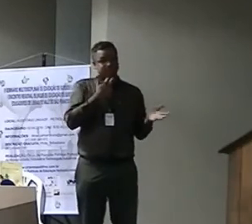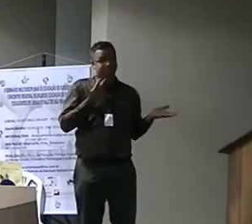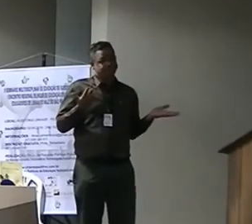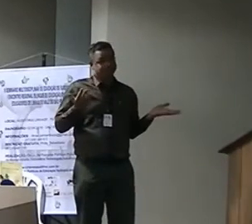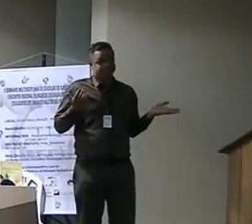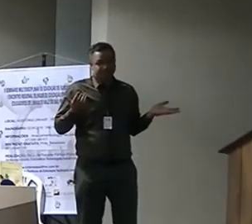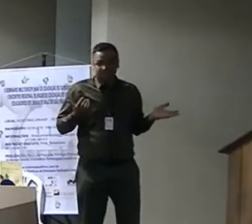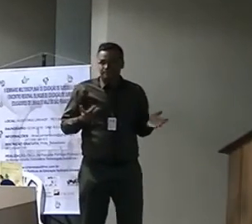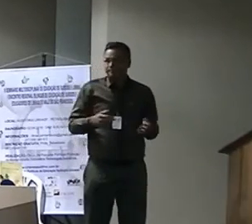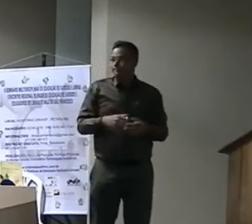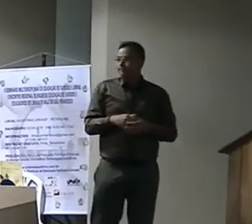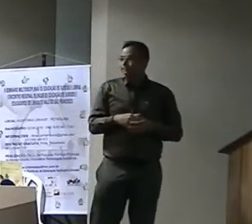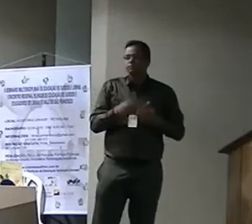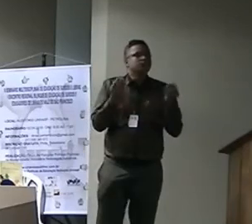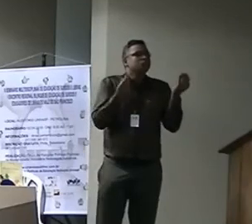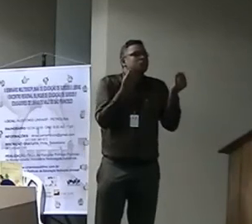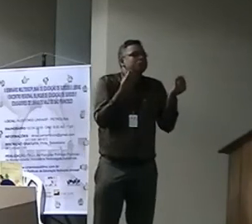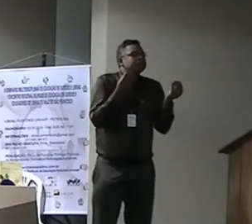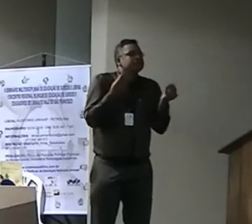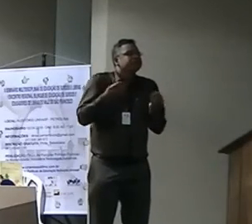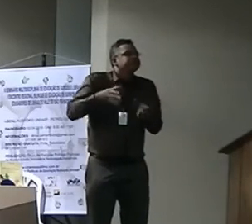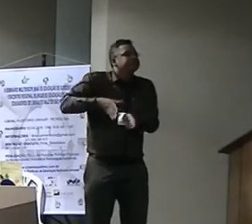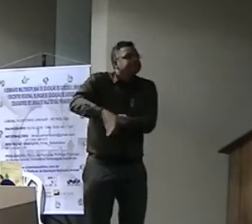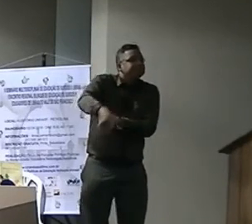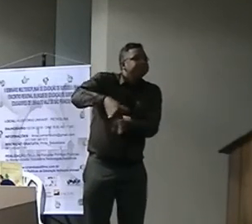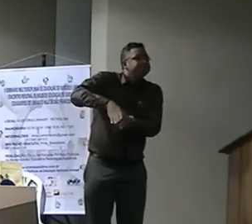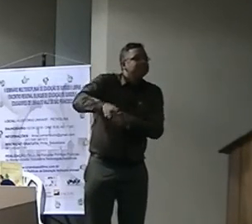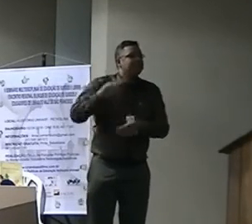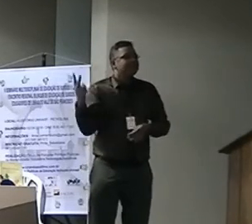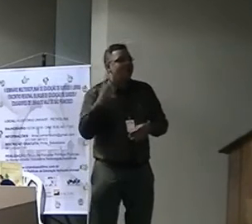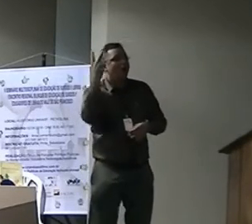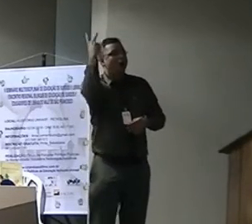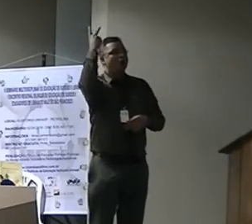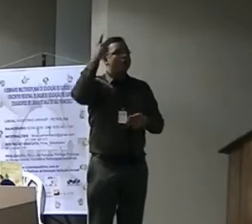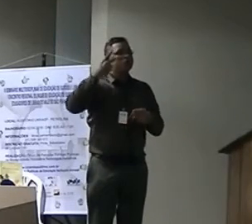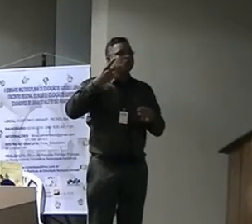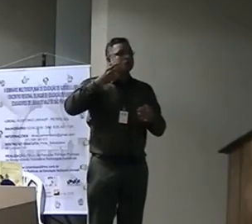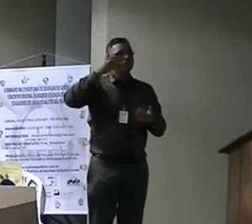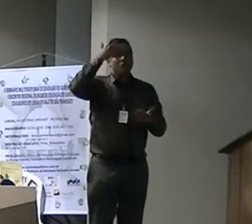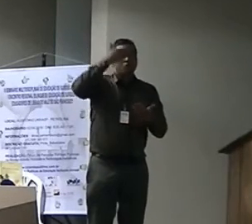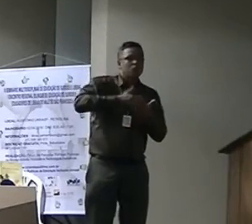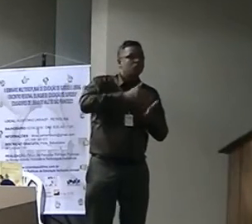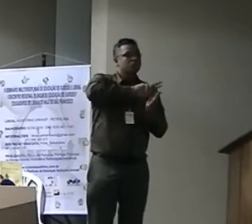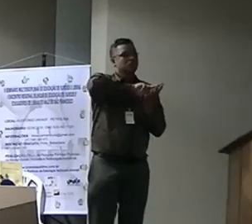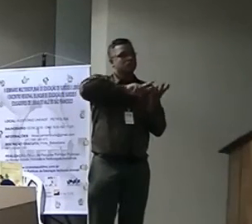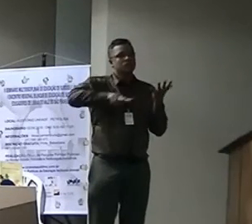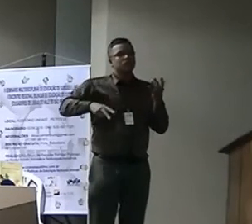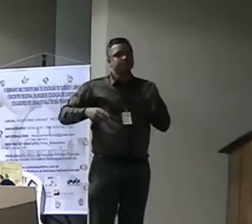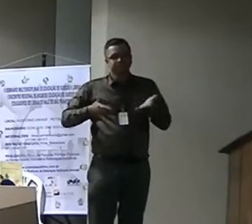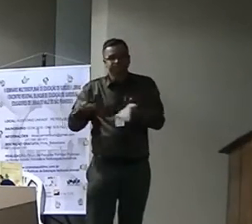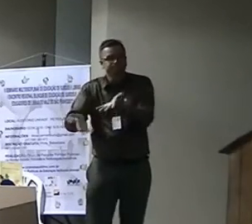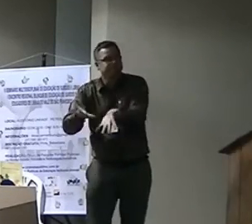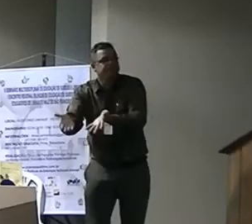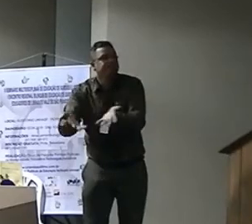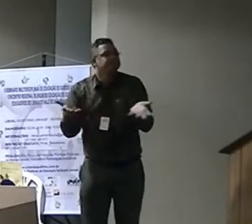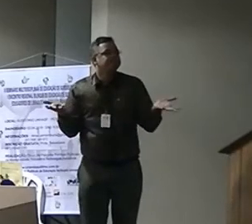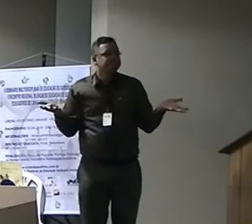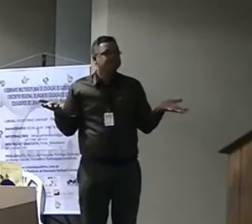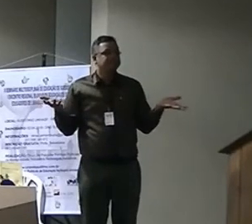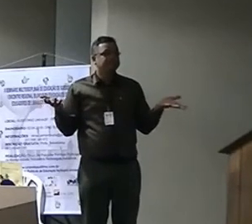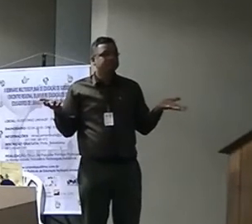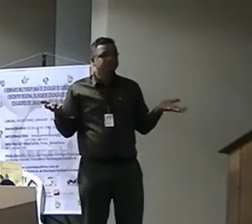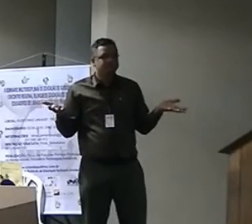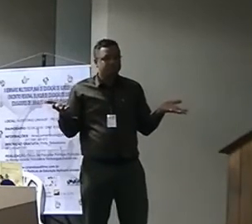Como que a gente vai passar isso para eles, né? Os valores, as crenças, através, em todo o processo de educativo que a criança